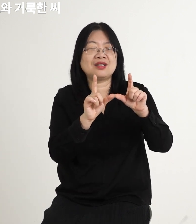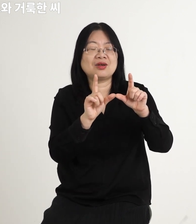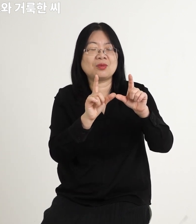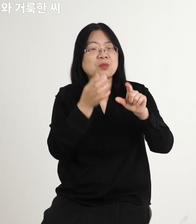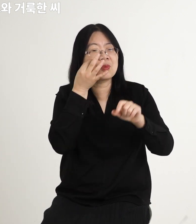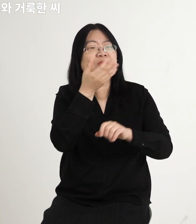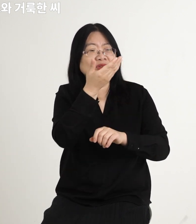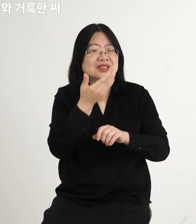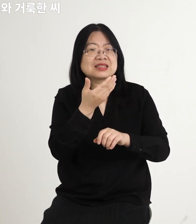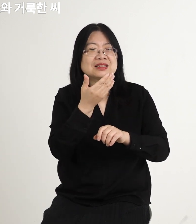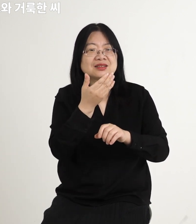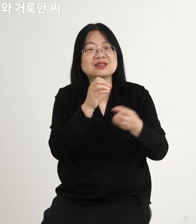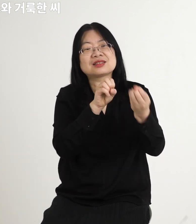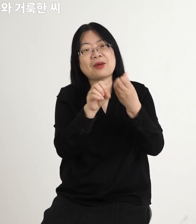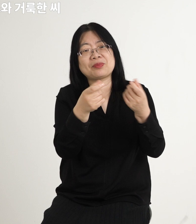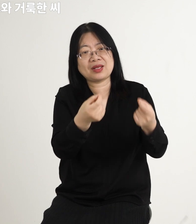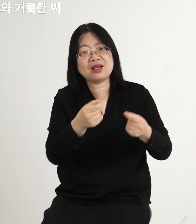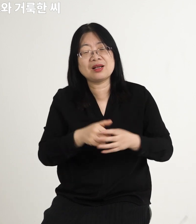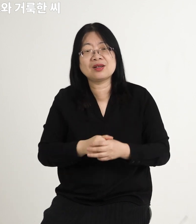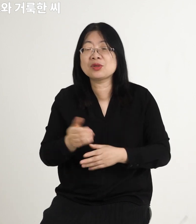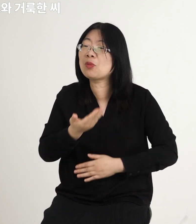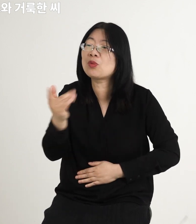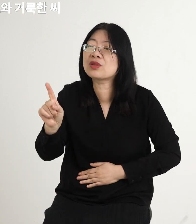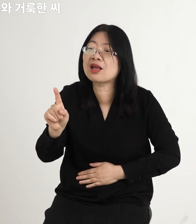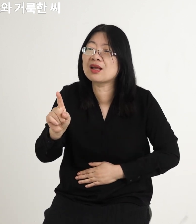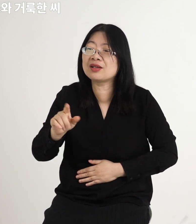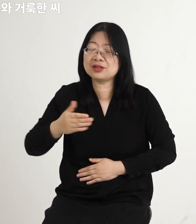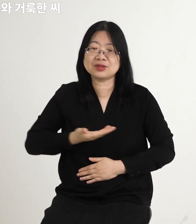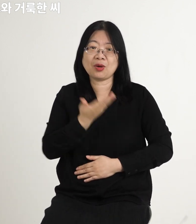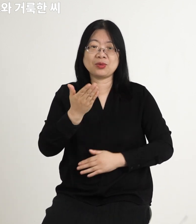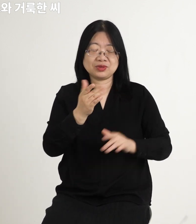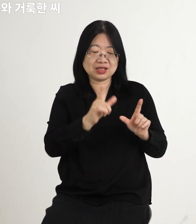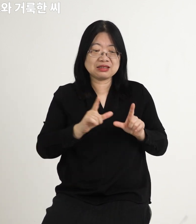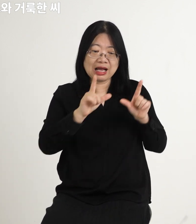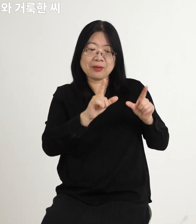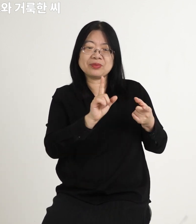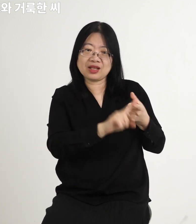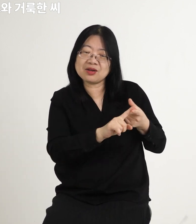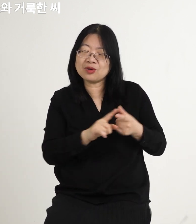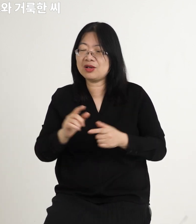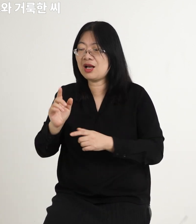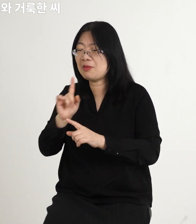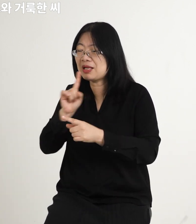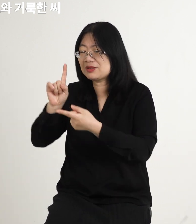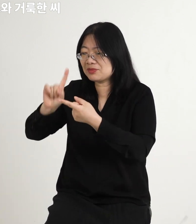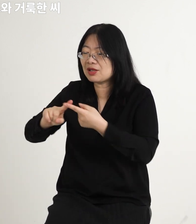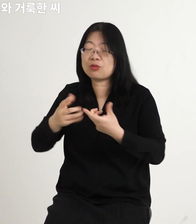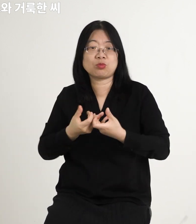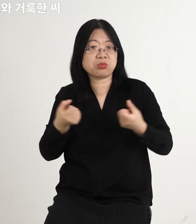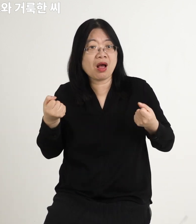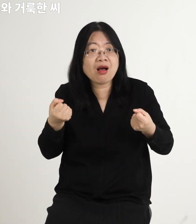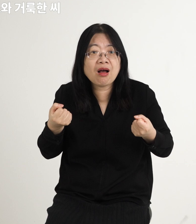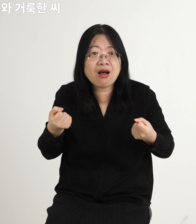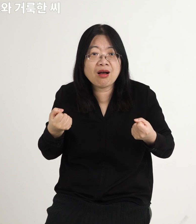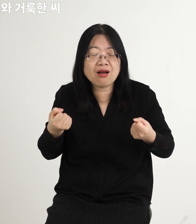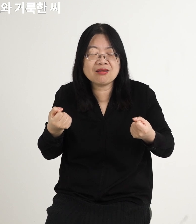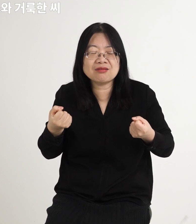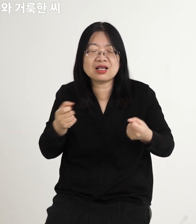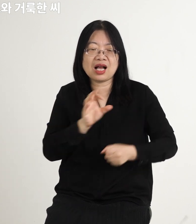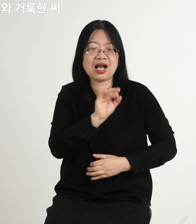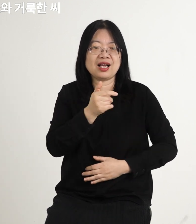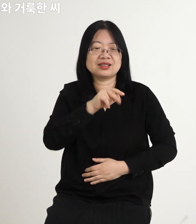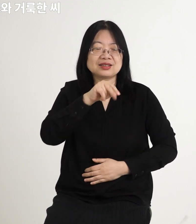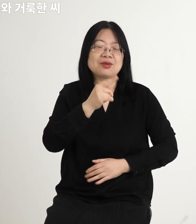어떻습니까? 현실은 현실이고 말씀은 말씀이에요. 따로 노는 거예요? 지금 아하스가 그 짝이에요.